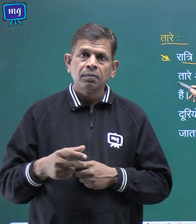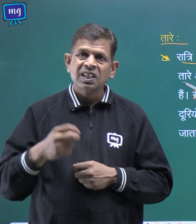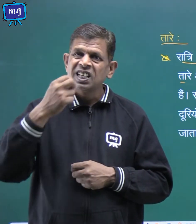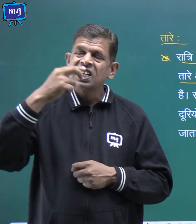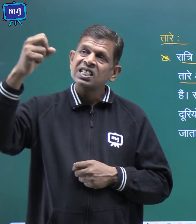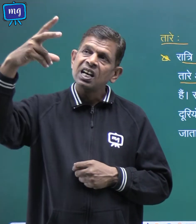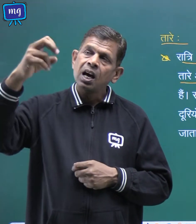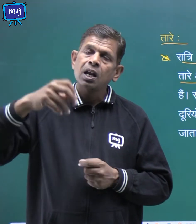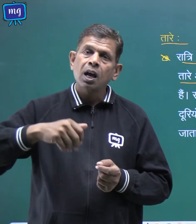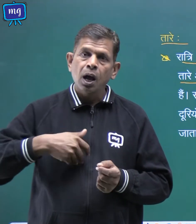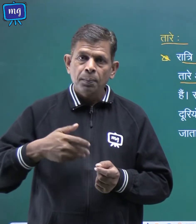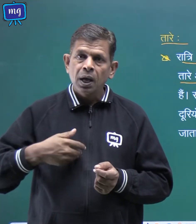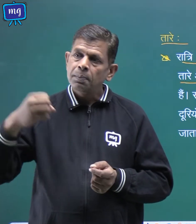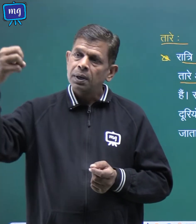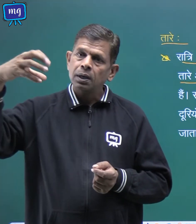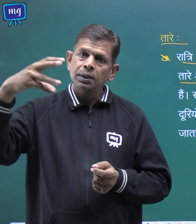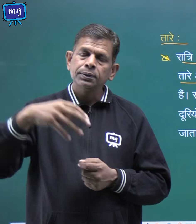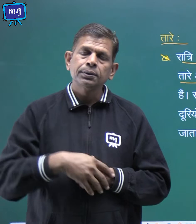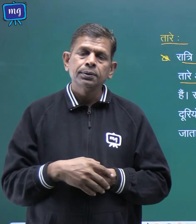तारे अपना प्रकाश